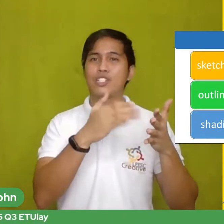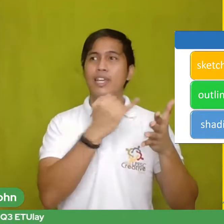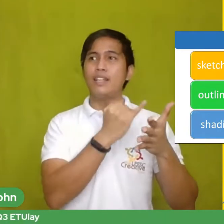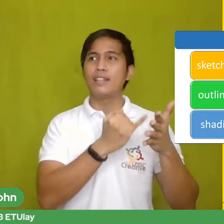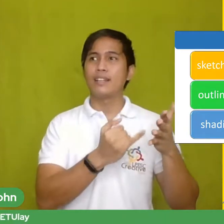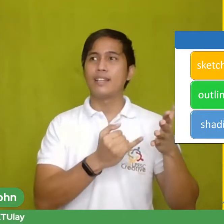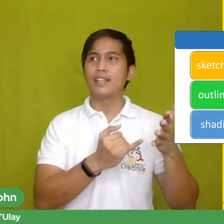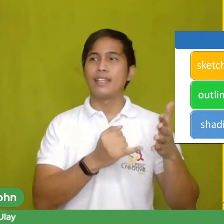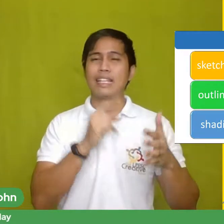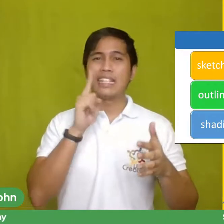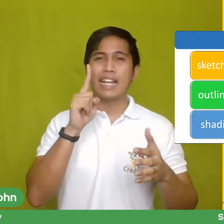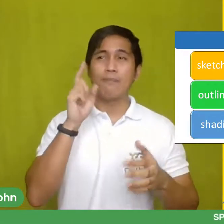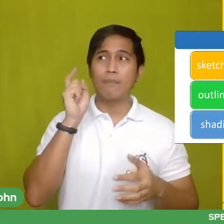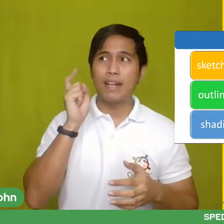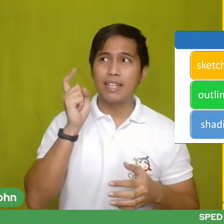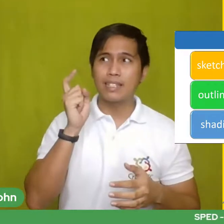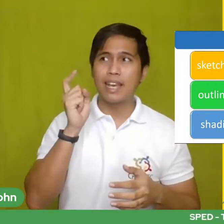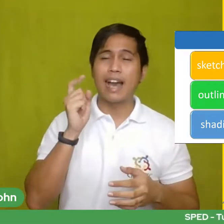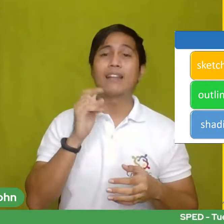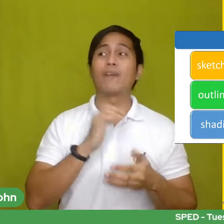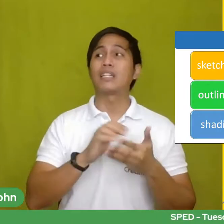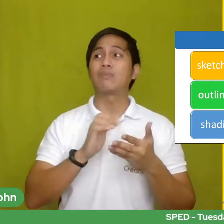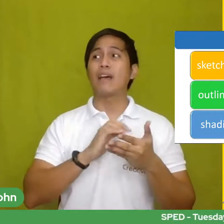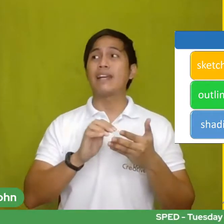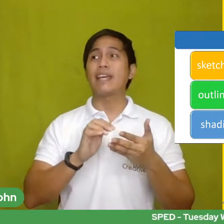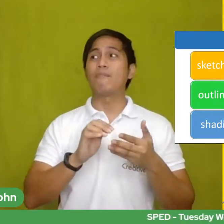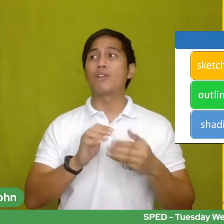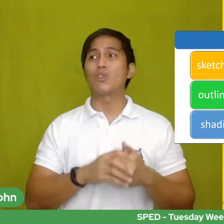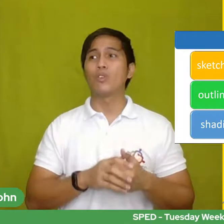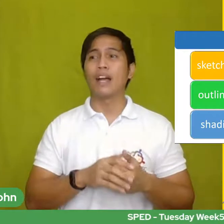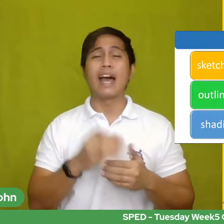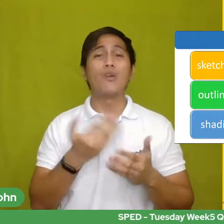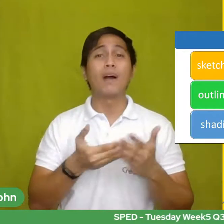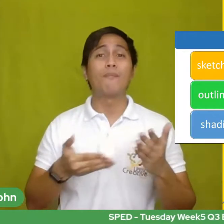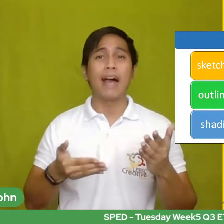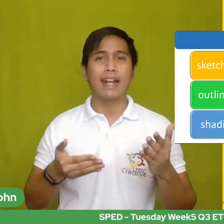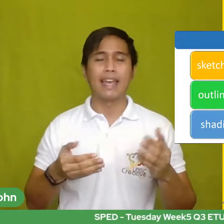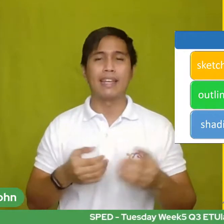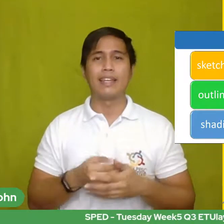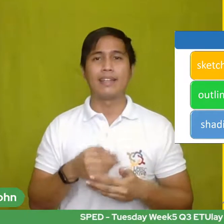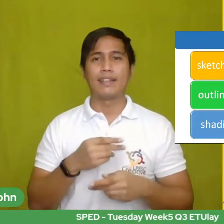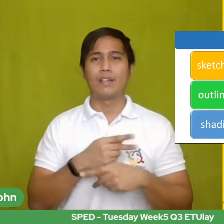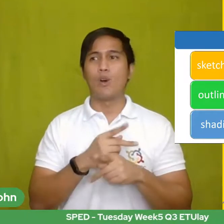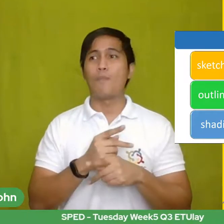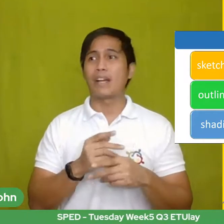sketching, isang mabilis at magaspang na impresyon ng anumang bagay o paksa.